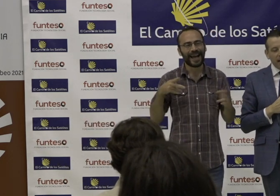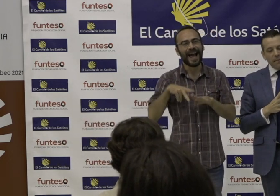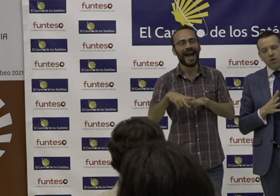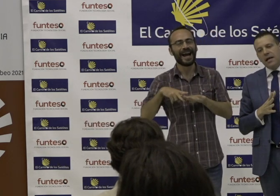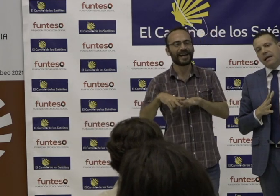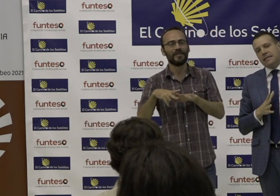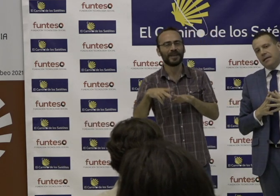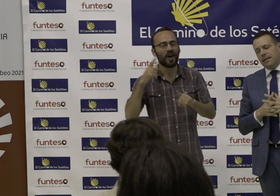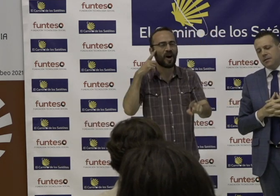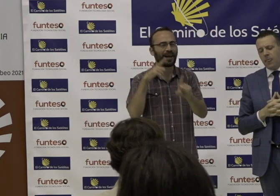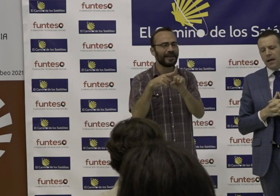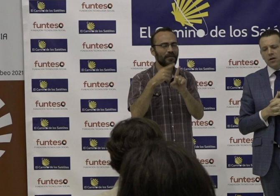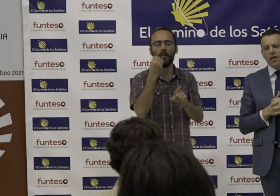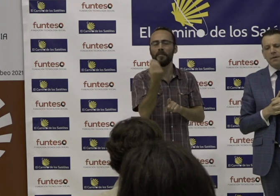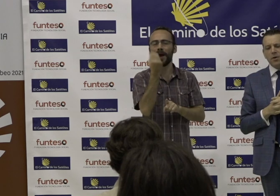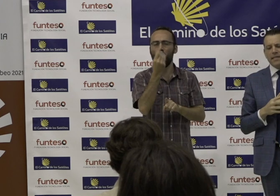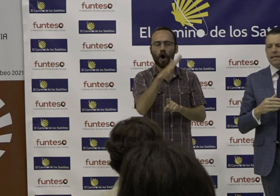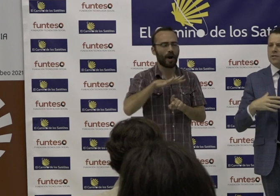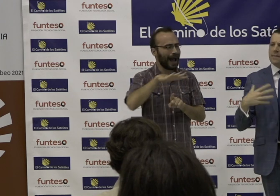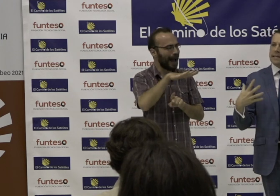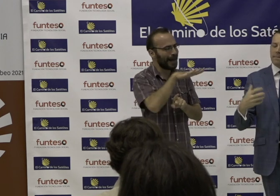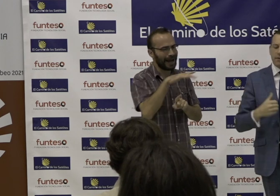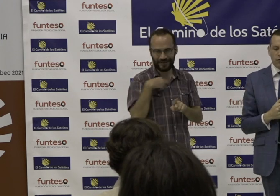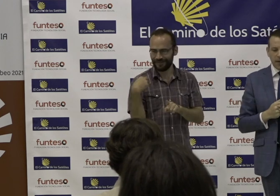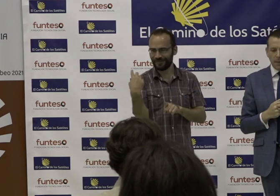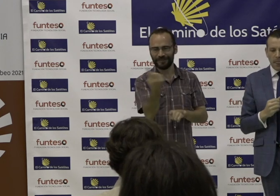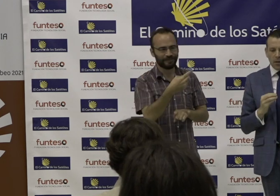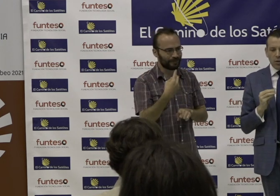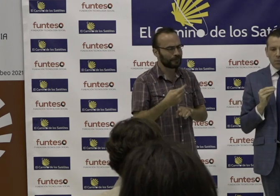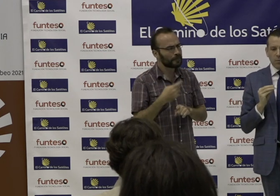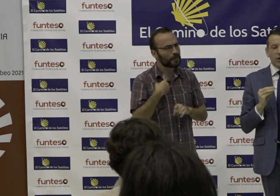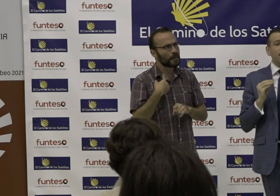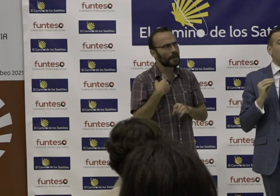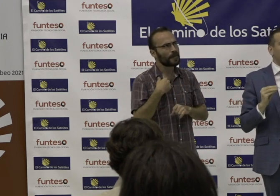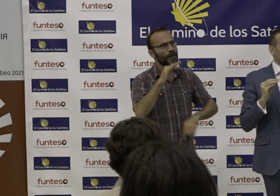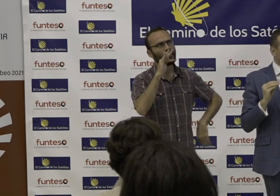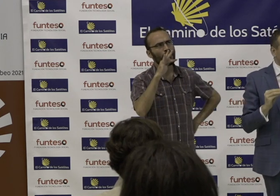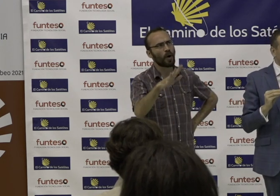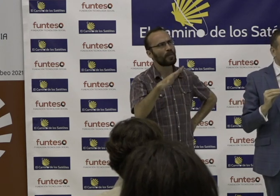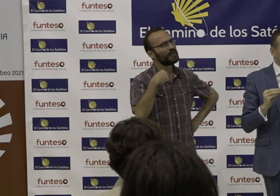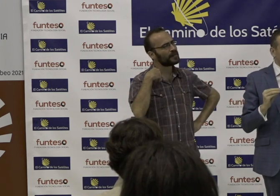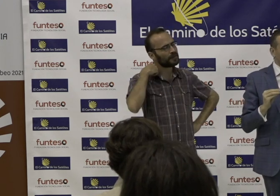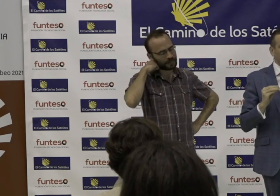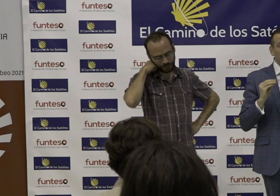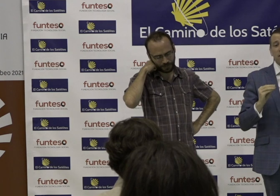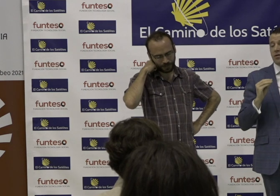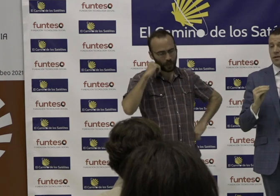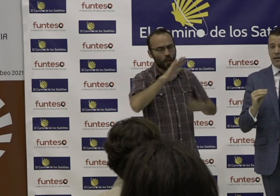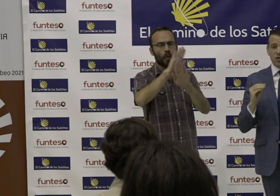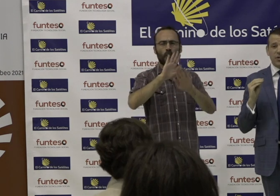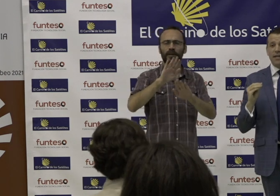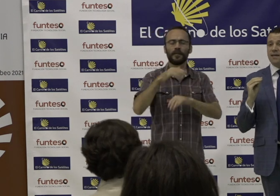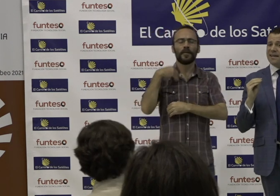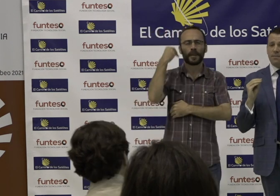herramientas para mejorar las áreas. Algo que me prometí la última etapa fue voy a mejorar mis áreas, pero dentro